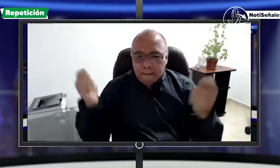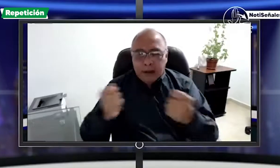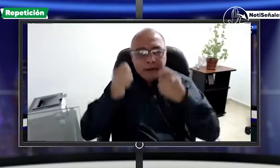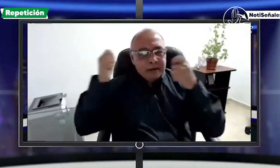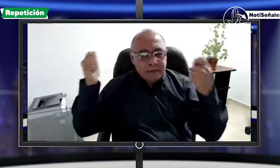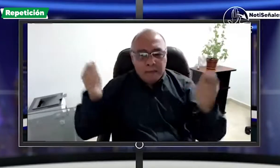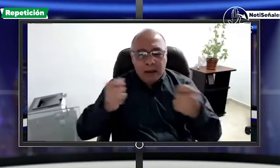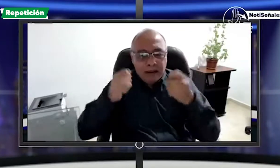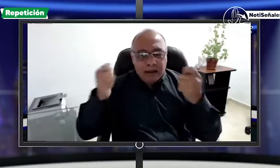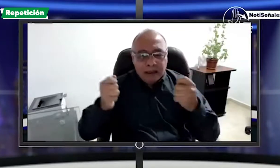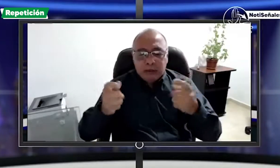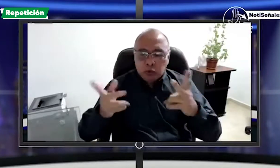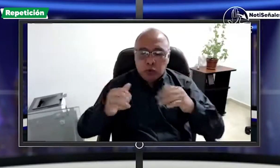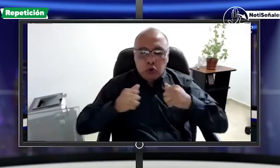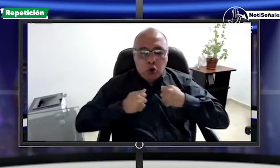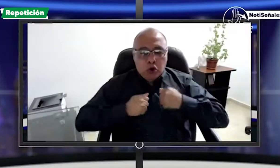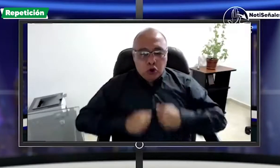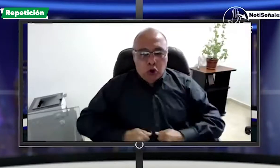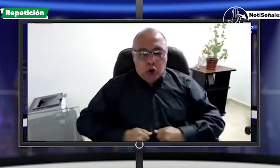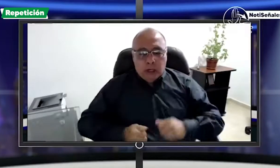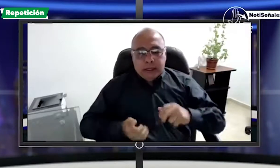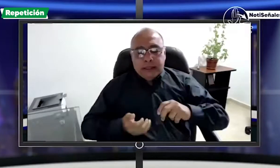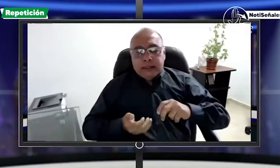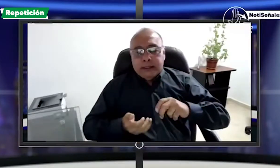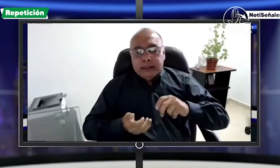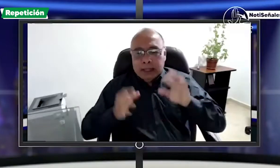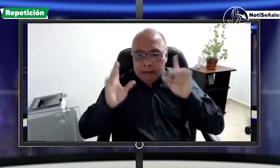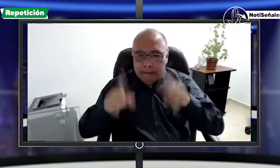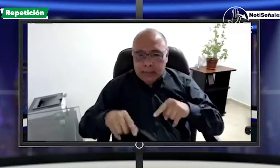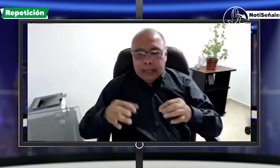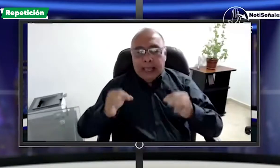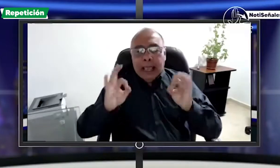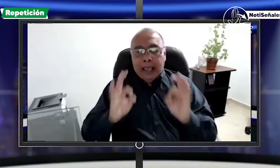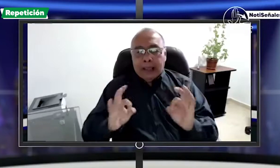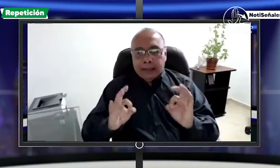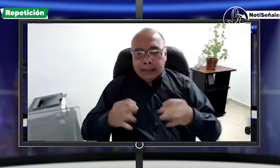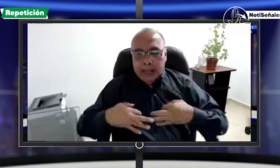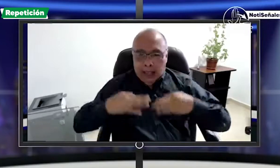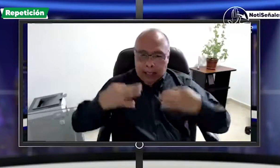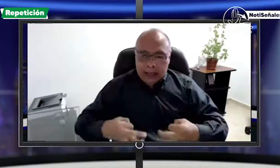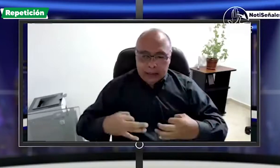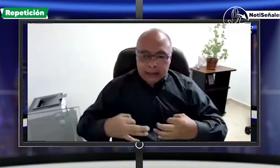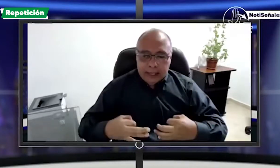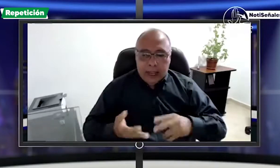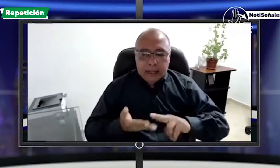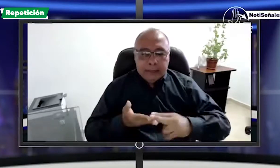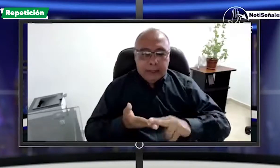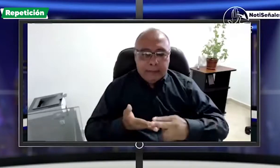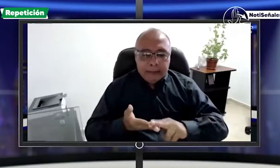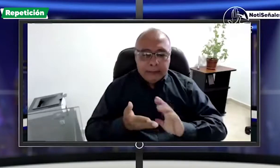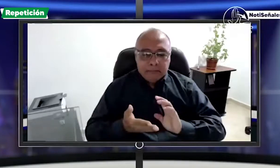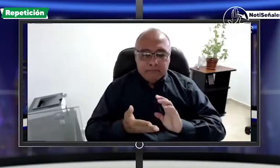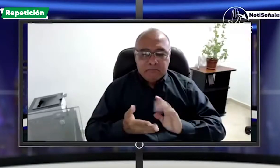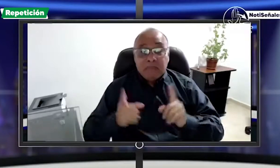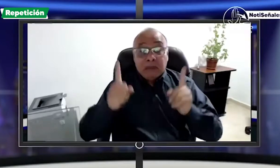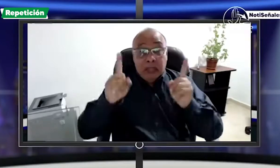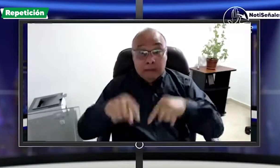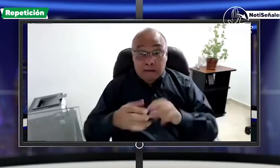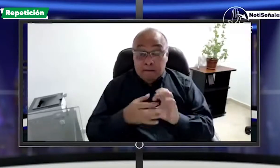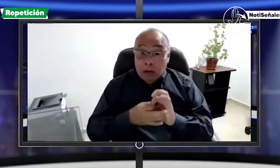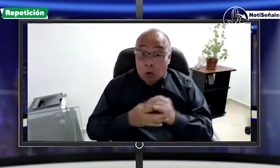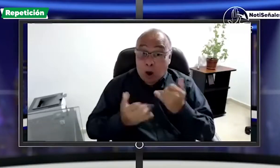contextos Por eso Es que nosotros Seguimos haciendo Esta campaña De incidencia Acerca de El rol Del